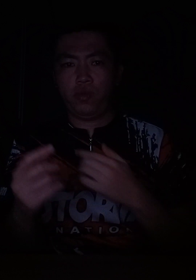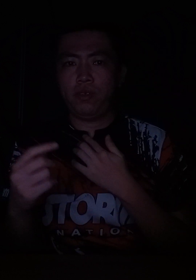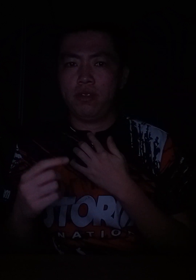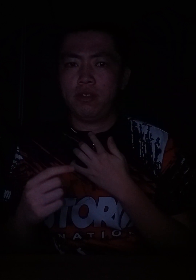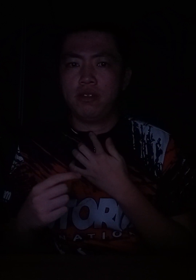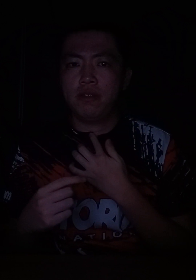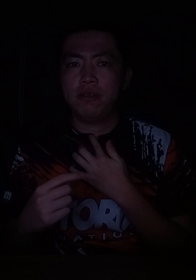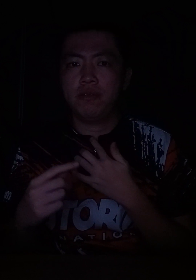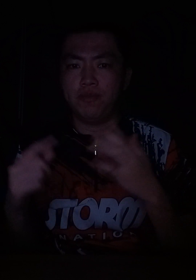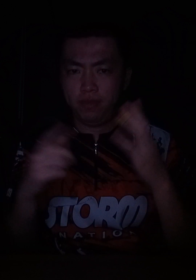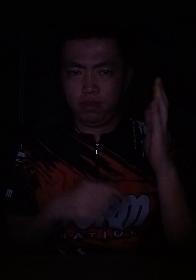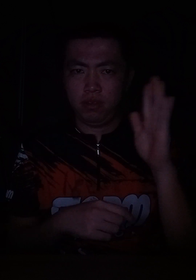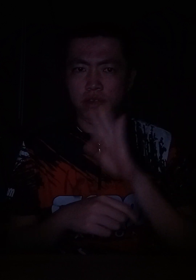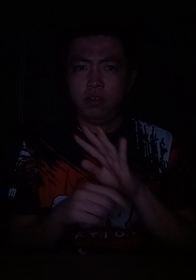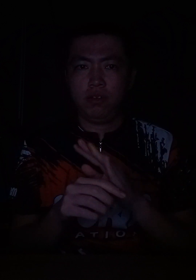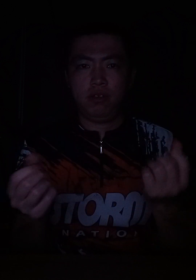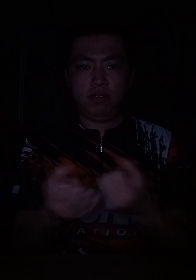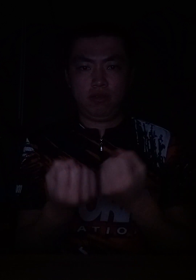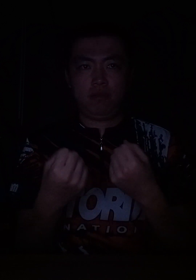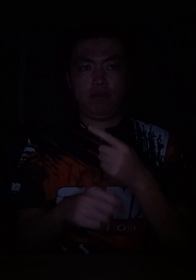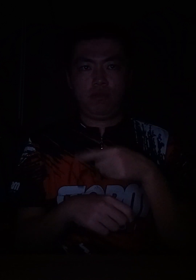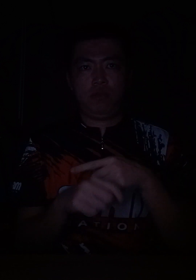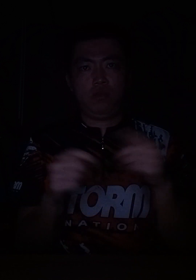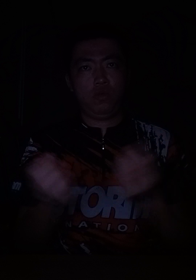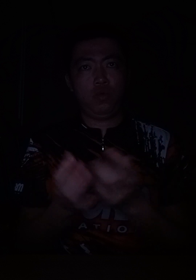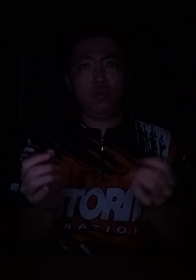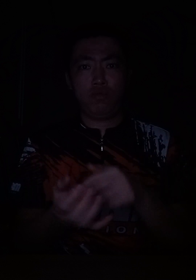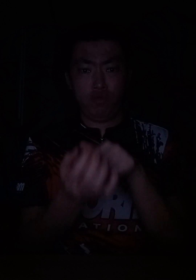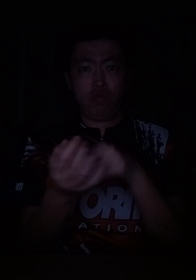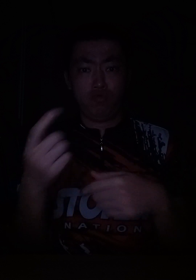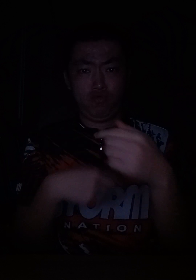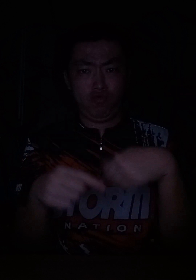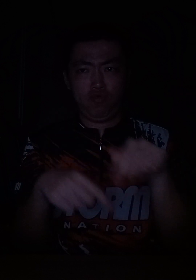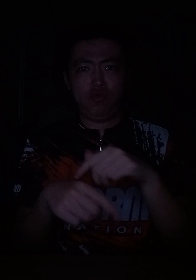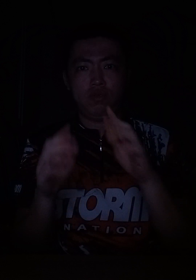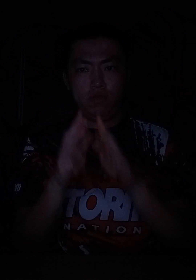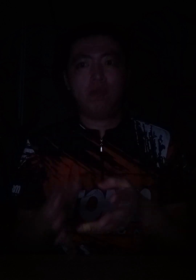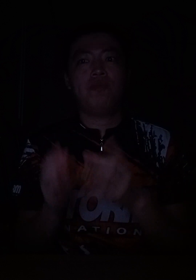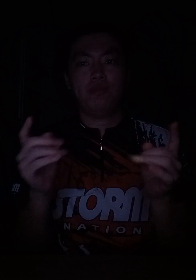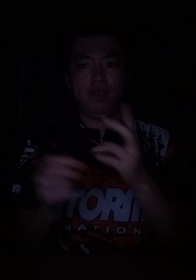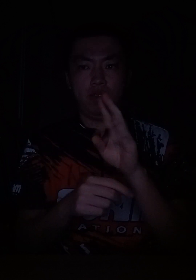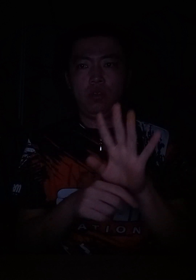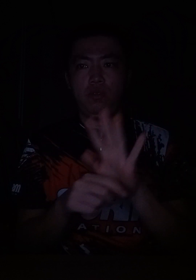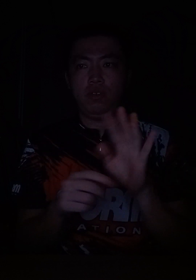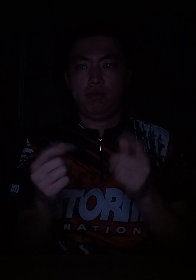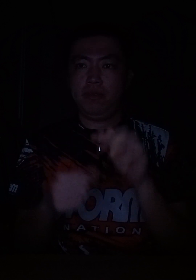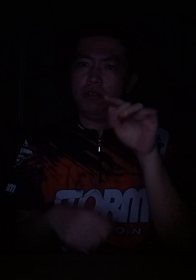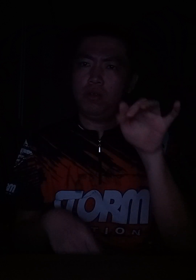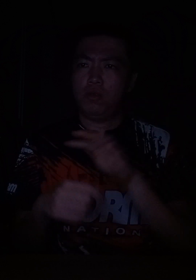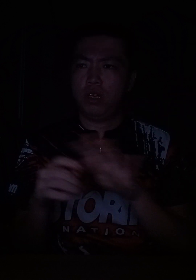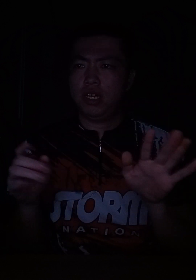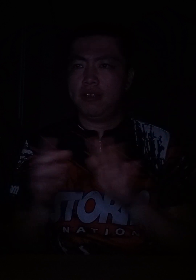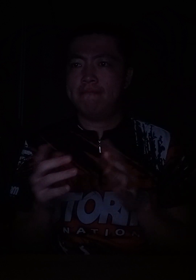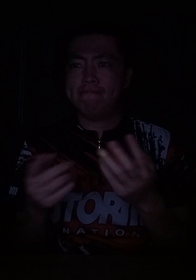와달란 전화가 마지막이 돼버렸습니다. 정부는 승강기를 수리할 때 2인 1조를 권고하고 있지만 사고 당시 이